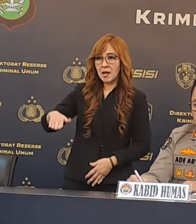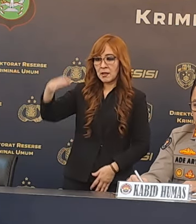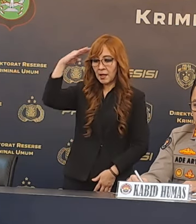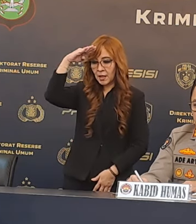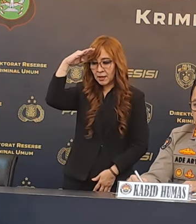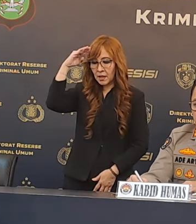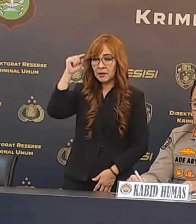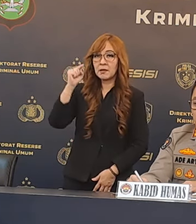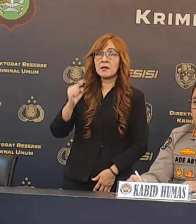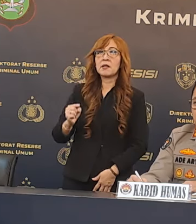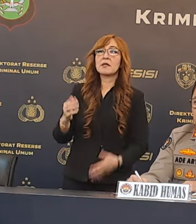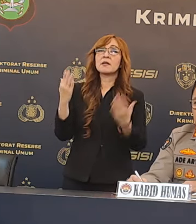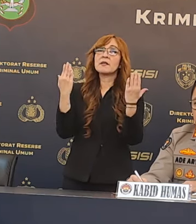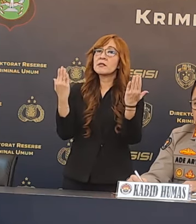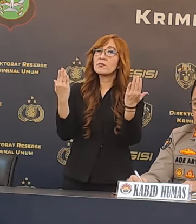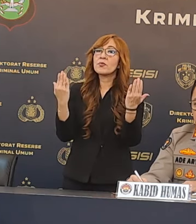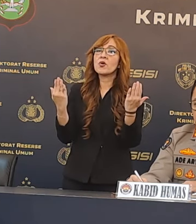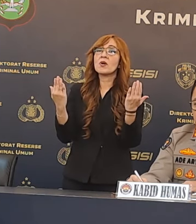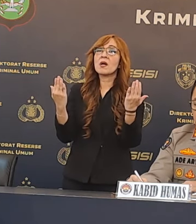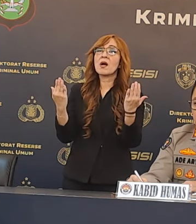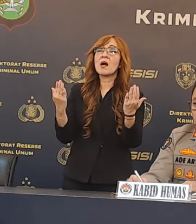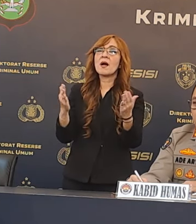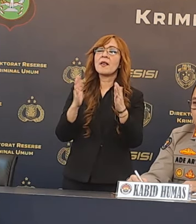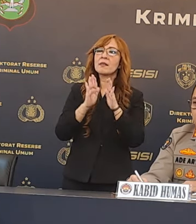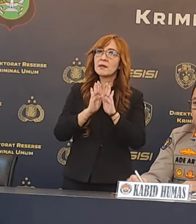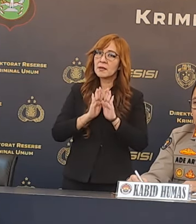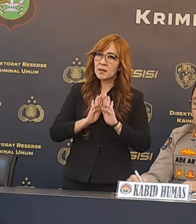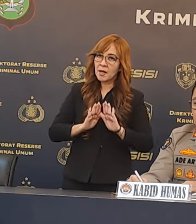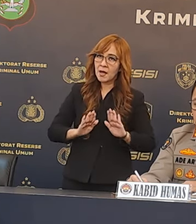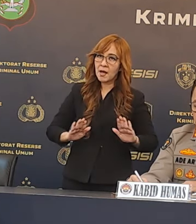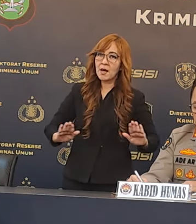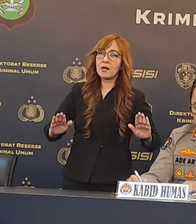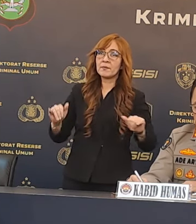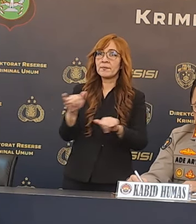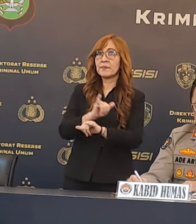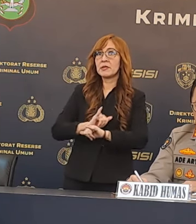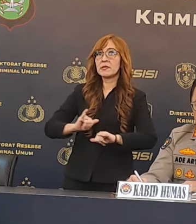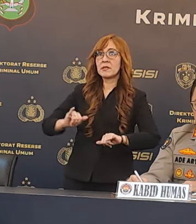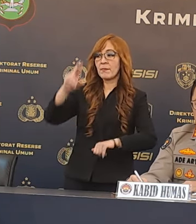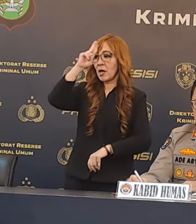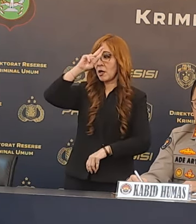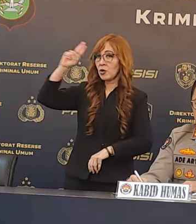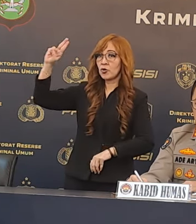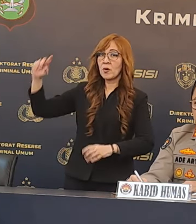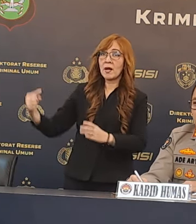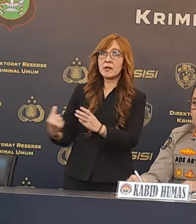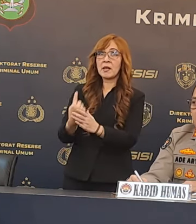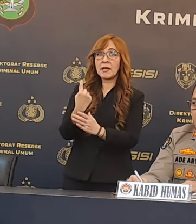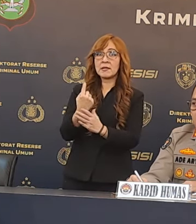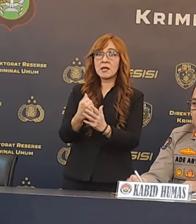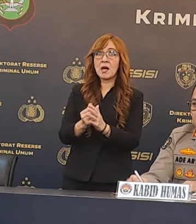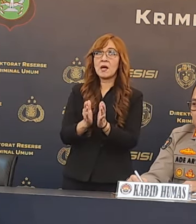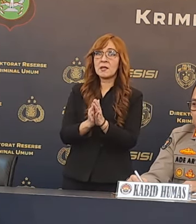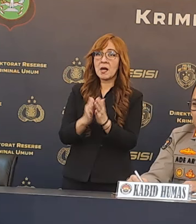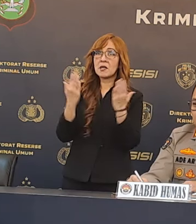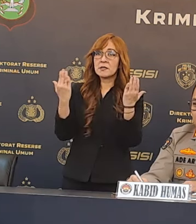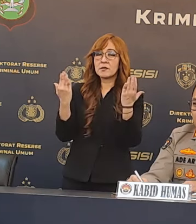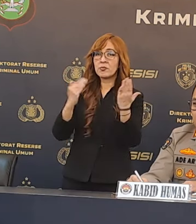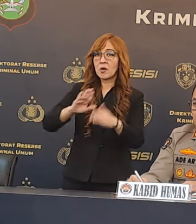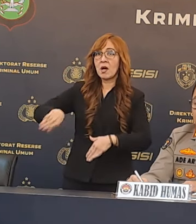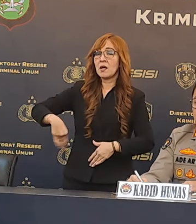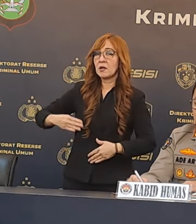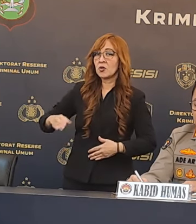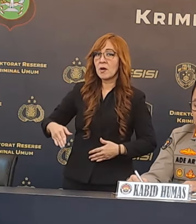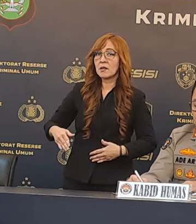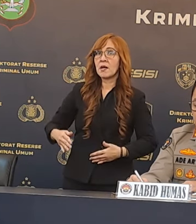ini. Semoga beliau tenang di sisi Tuhan Yang Maha Esa, dan semoga keluarga yang ditinggalkan bisa